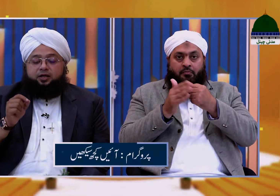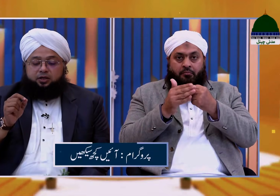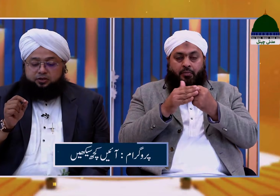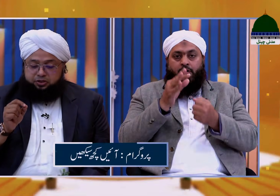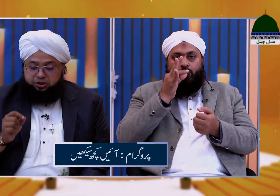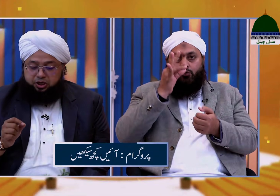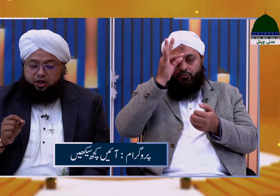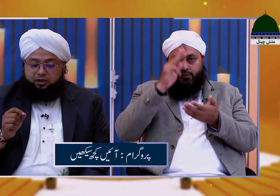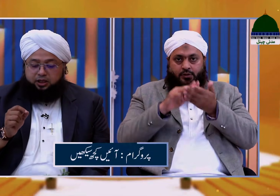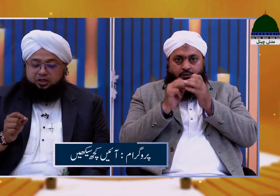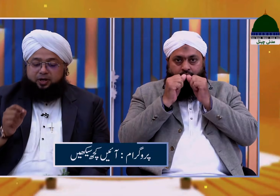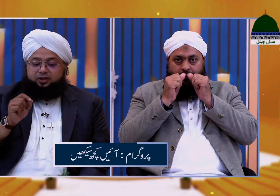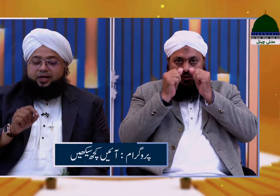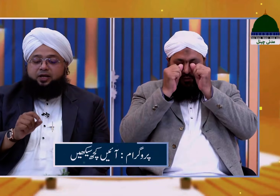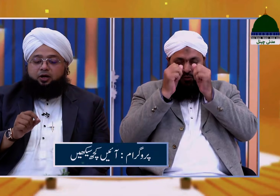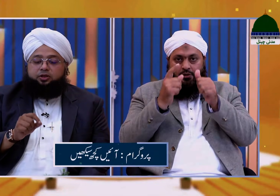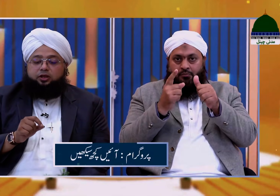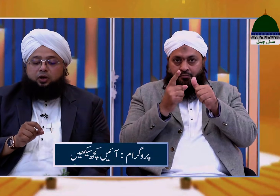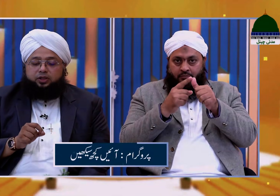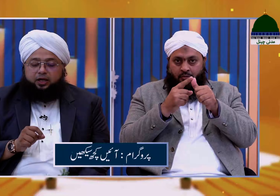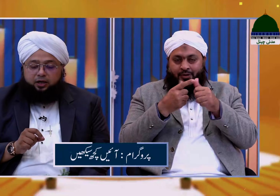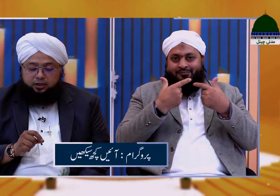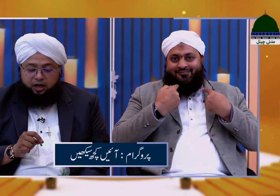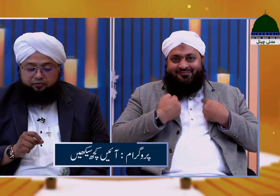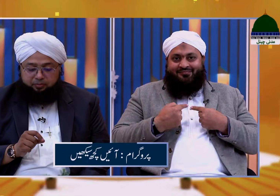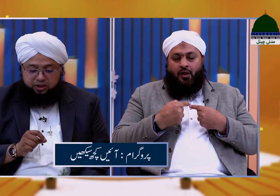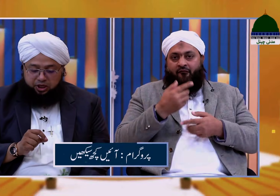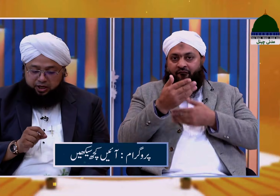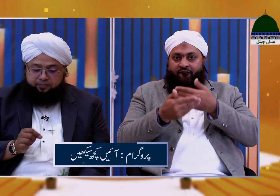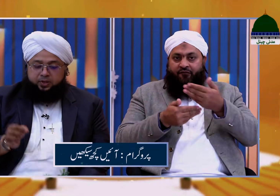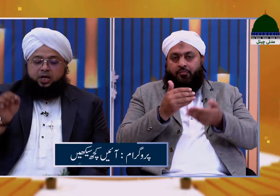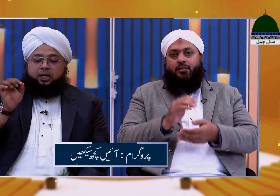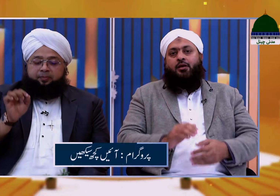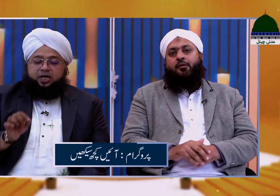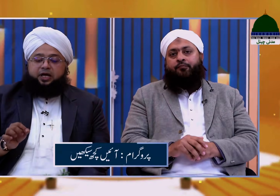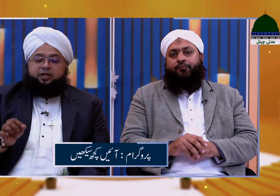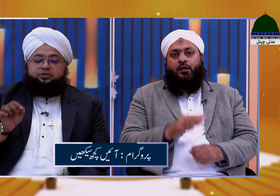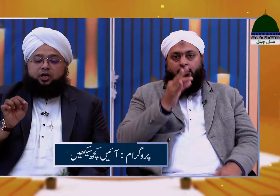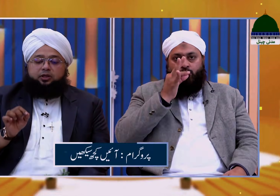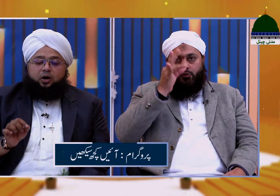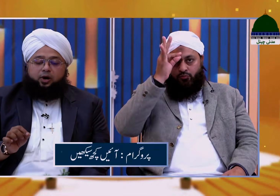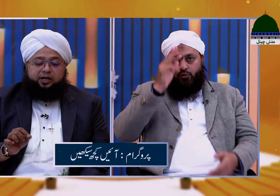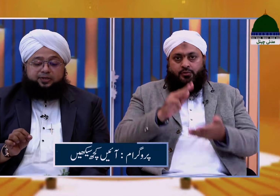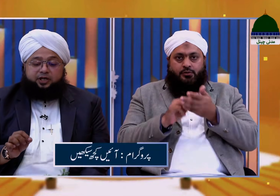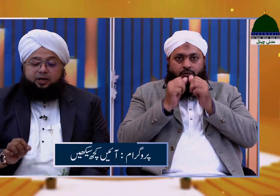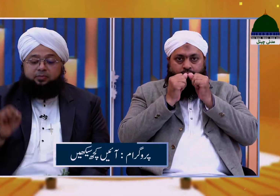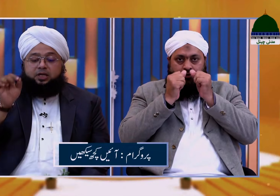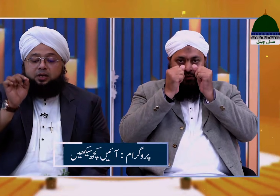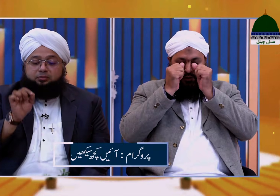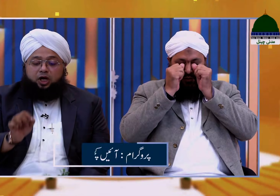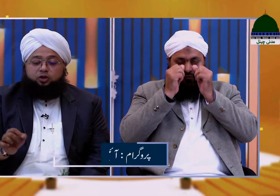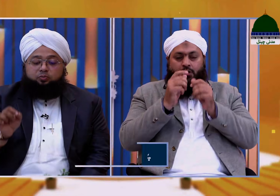عائشہ صدیقہ طیبہ طاہرہ رضی اللہ تعالی عنہا فرماتی ہیں، نبی کریم صلی اللہ علیہ